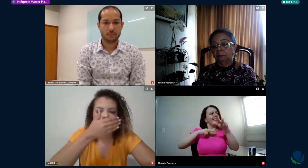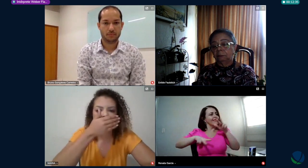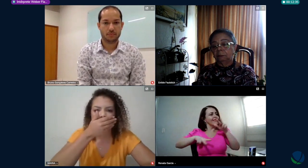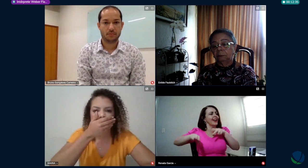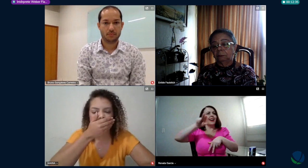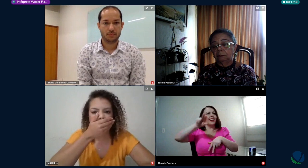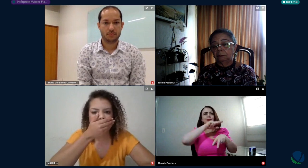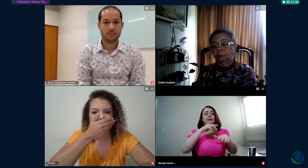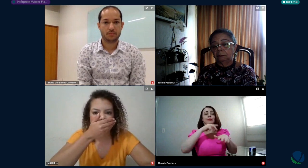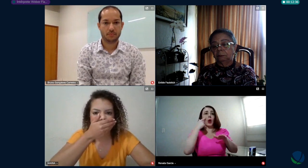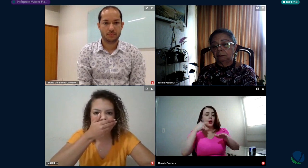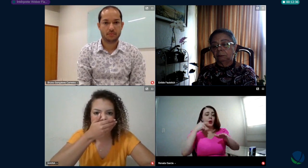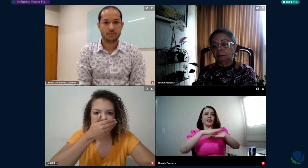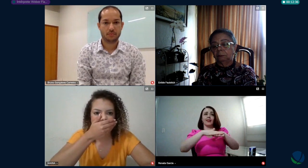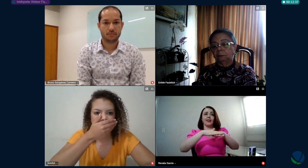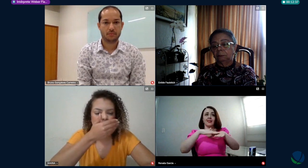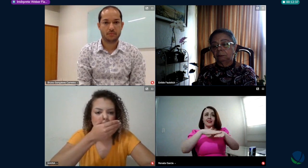humana.